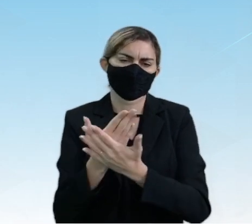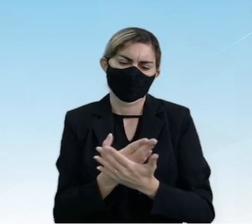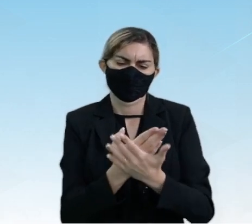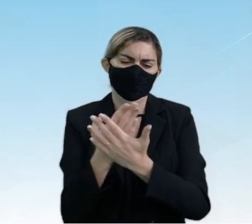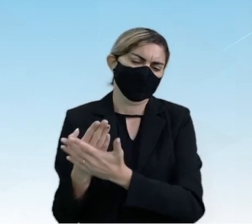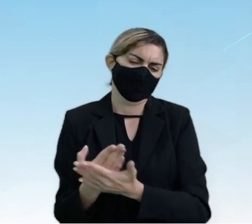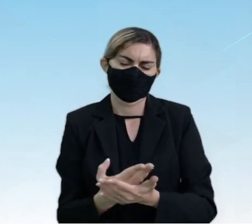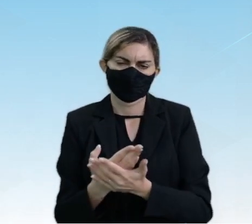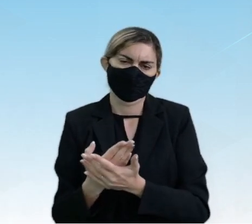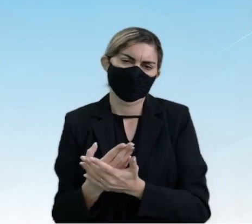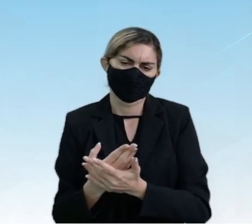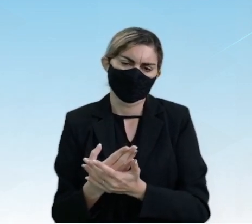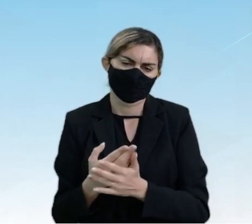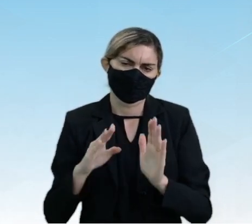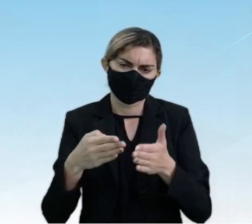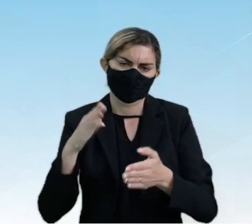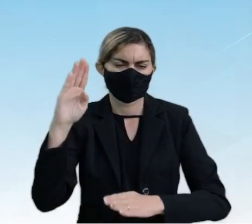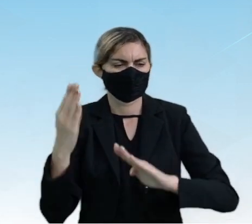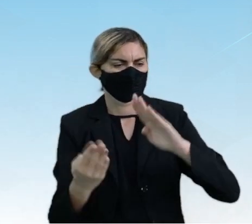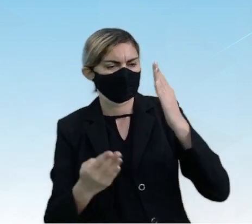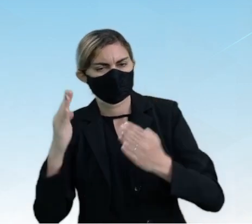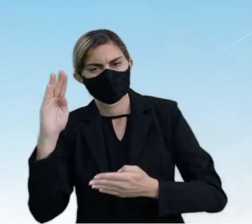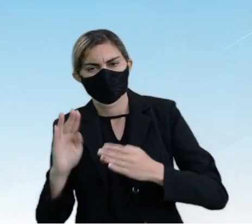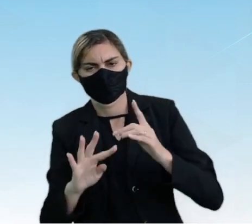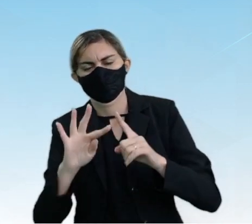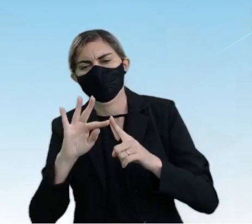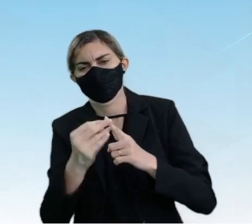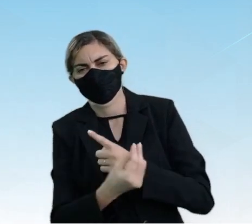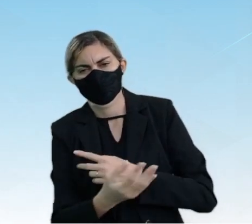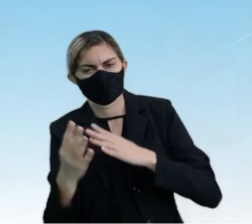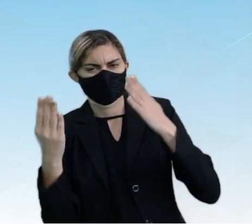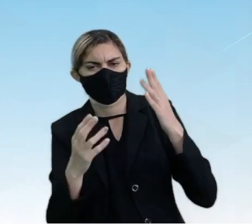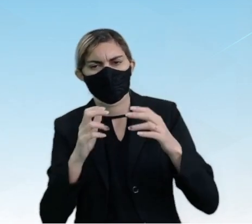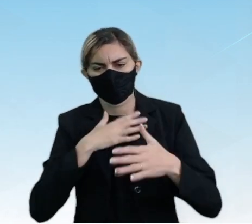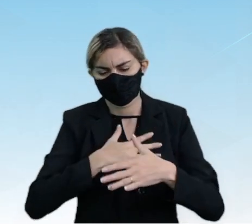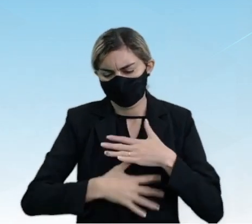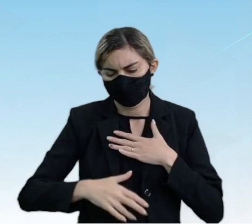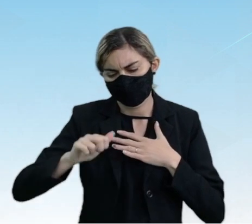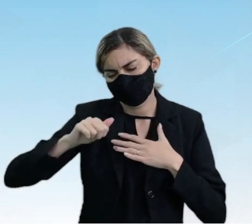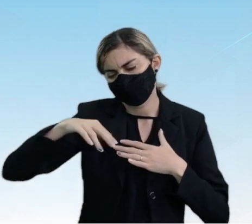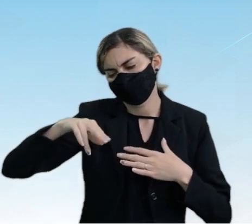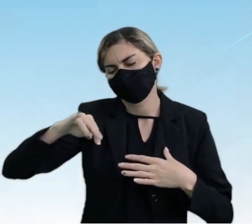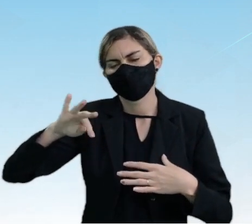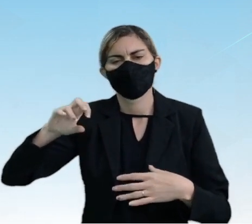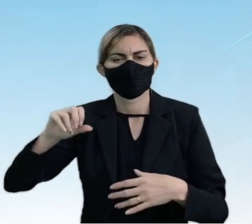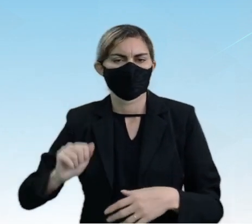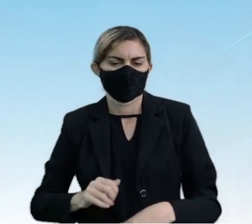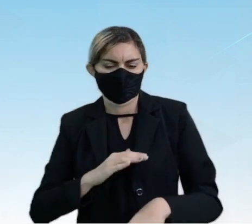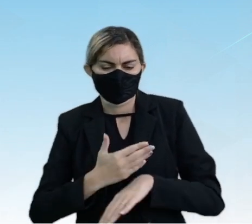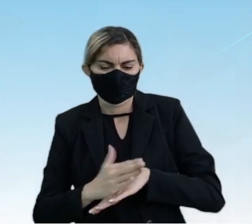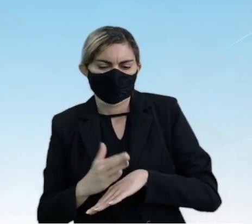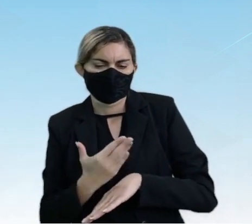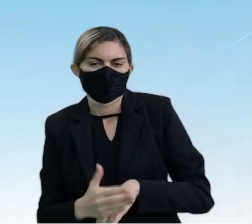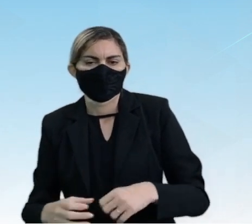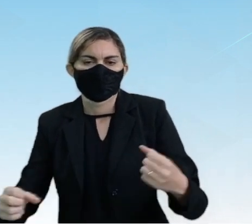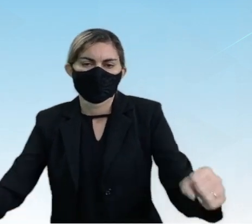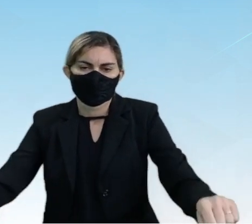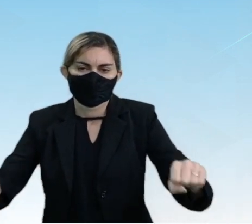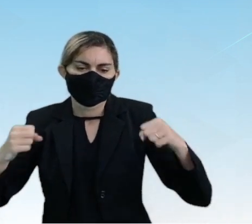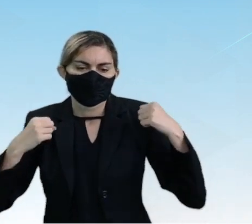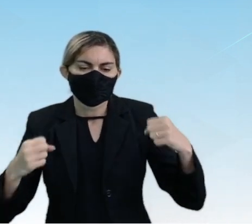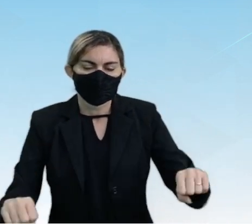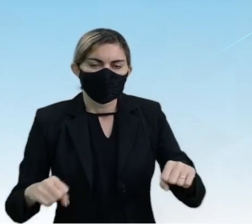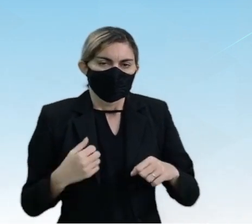mais apurados no âmbito da biologia, da fisiologia e da anatomia em relação àqueles que praticam a ginástica, né?